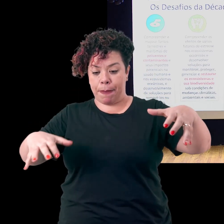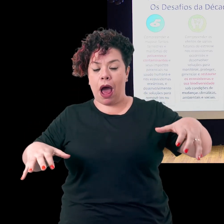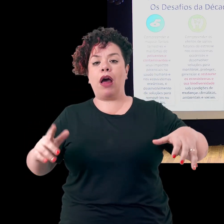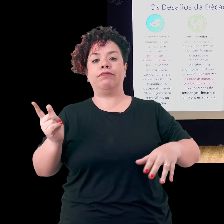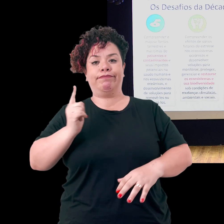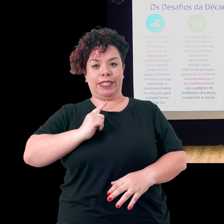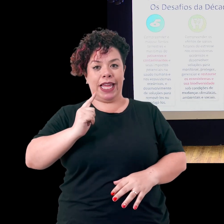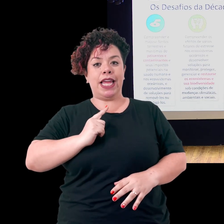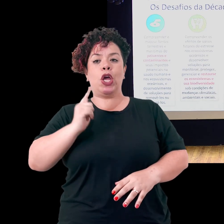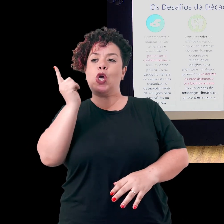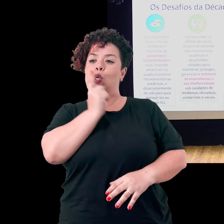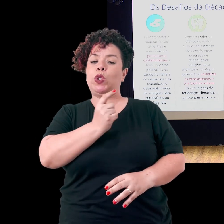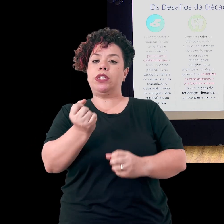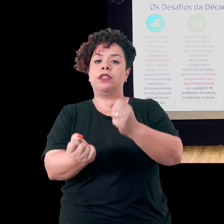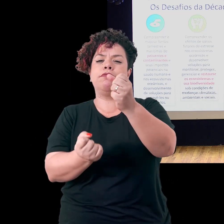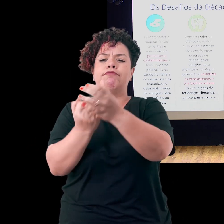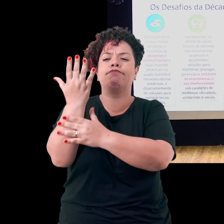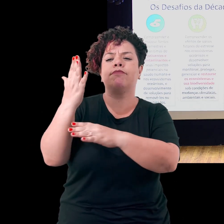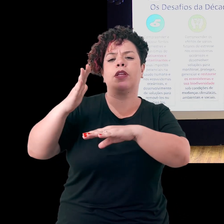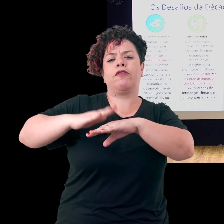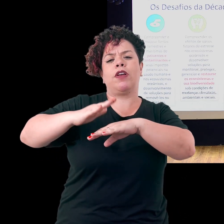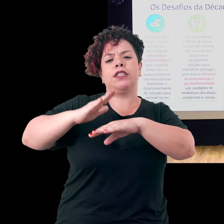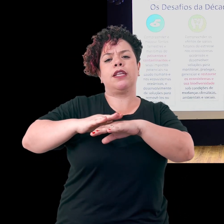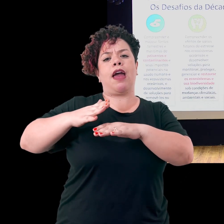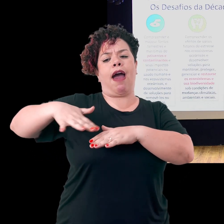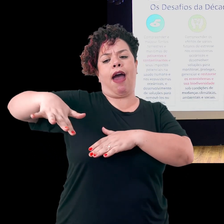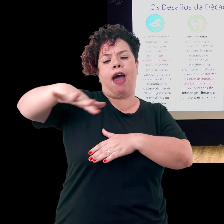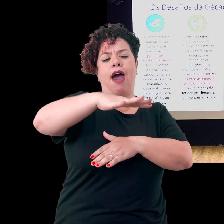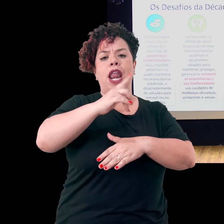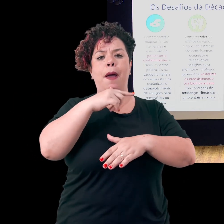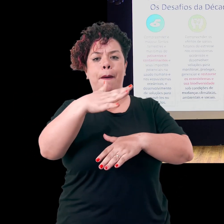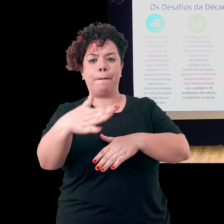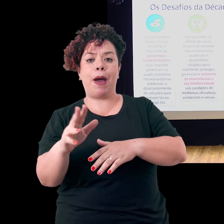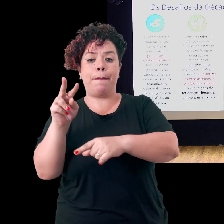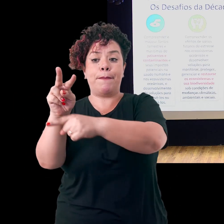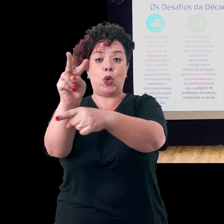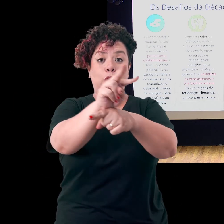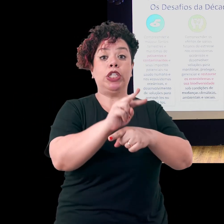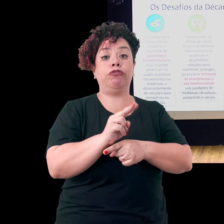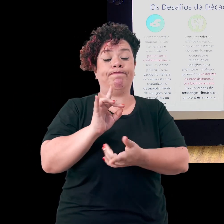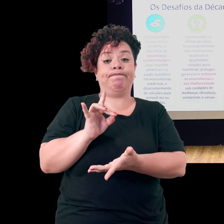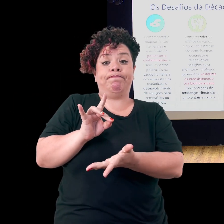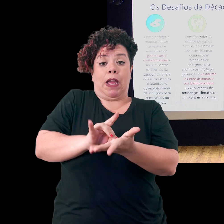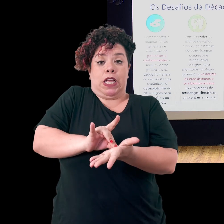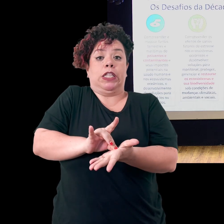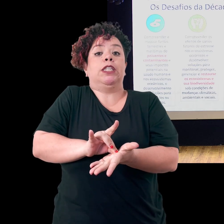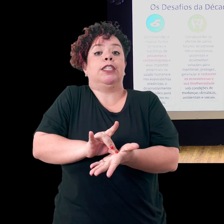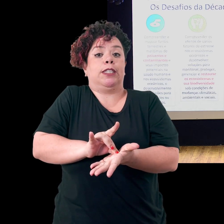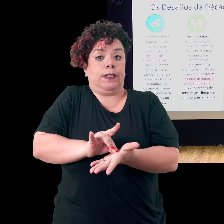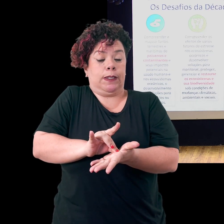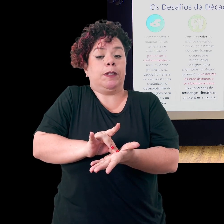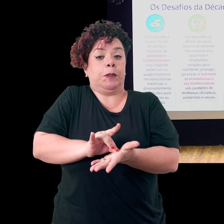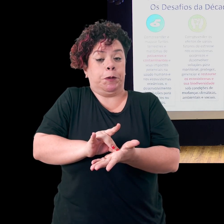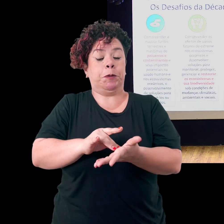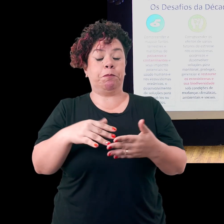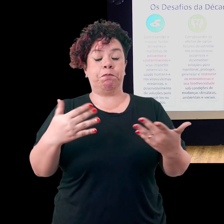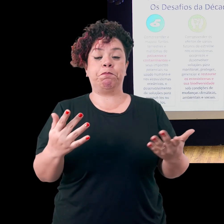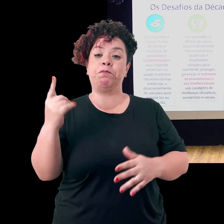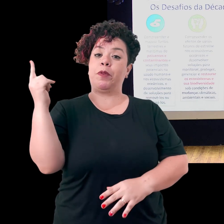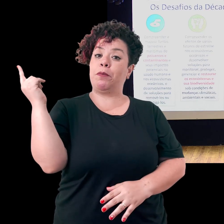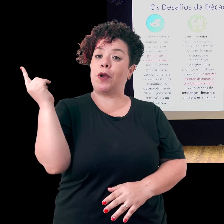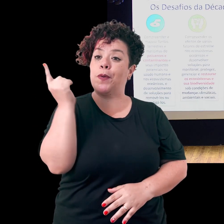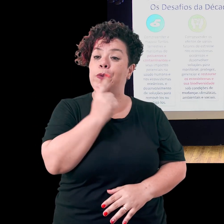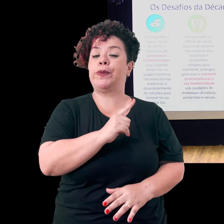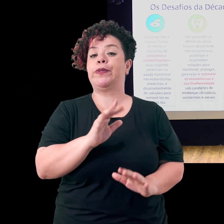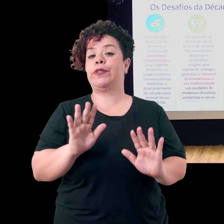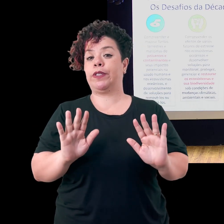gente produzir, né, criar áreas marinhas protegidas que sejam efetivas, né, e para a gente